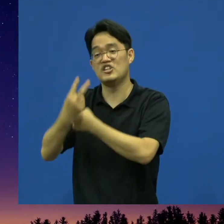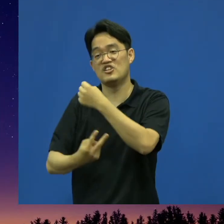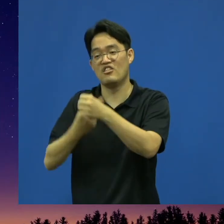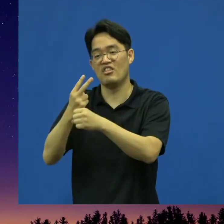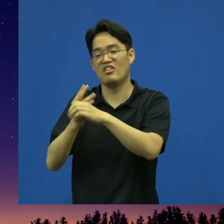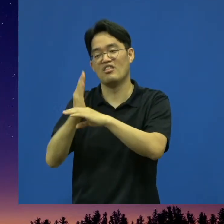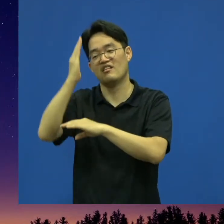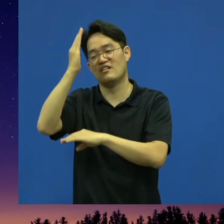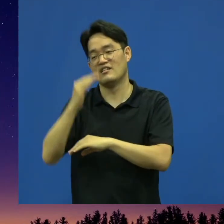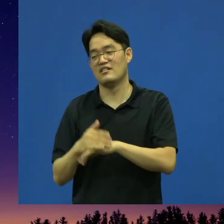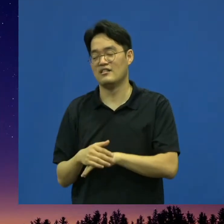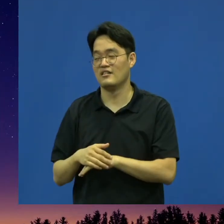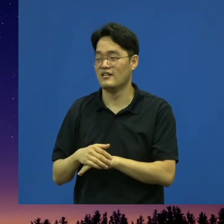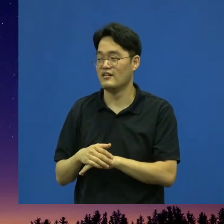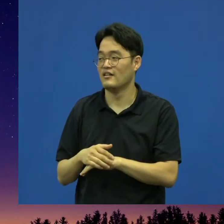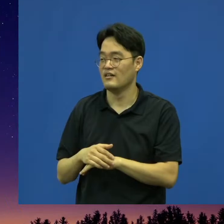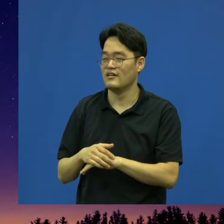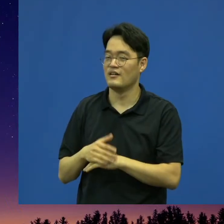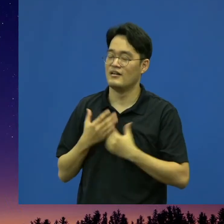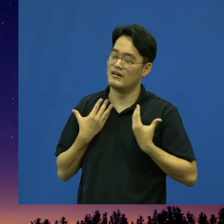넘었어요.